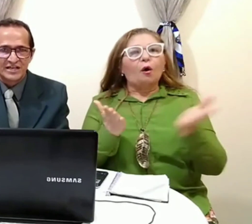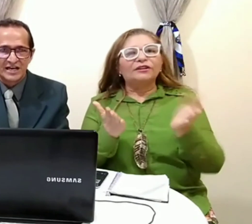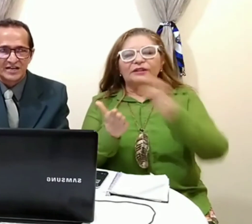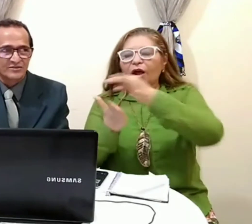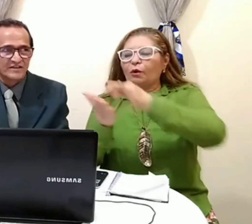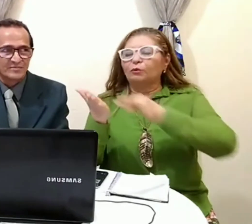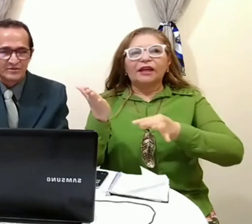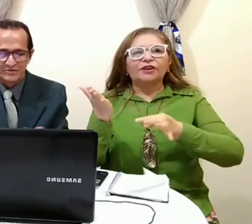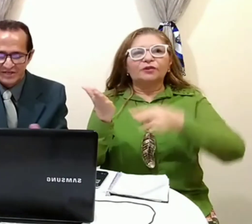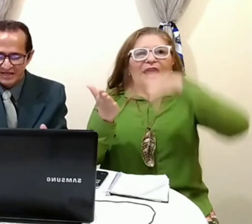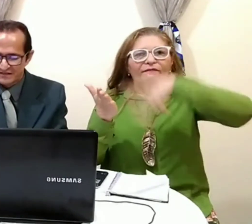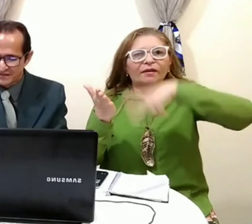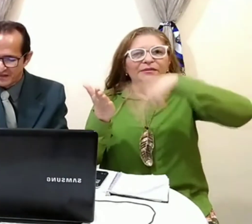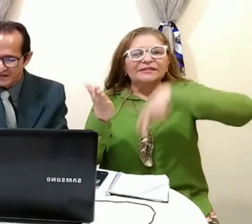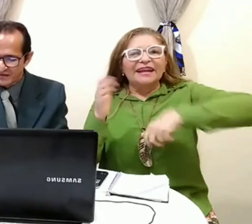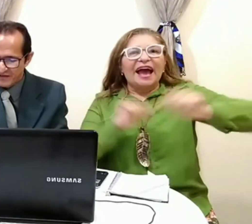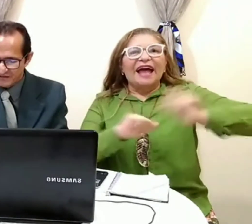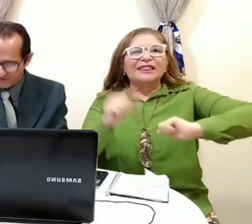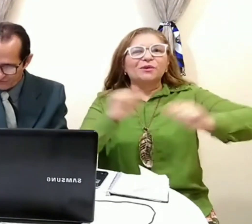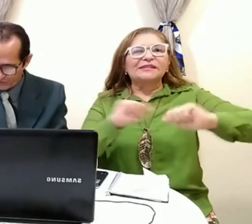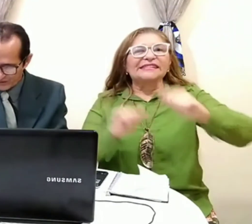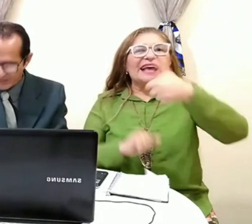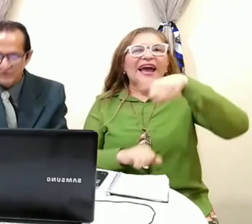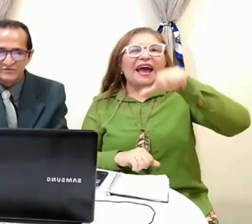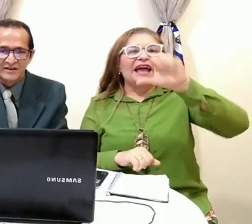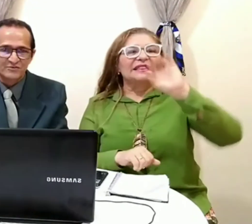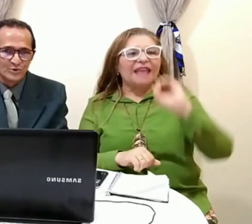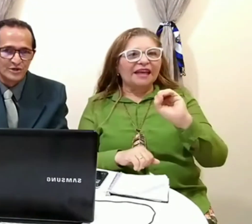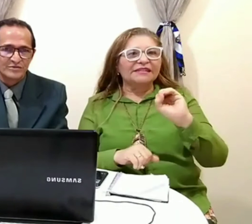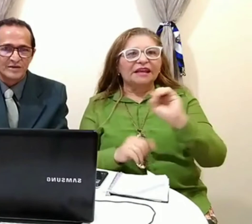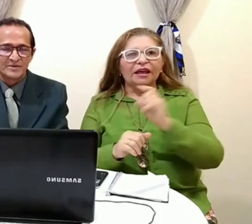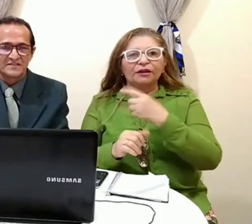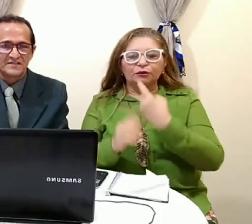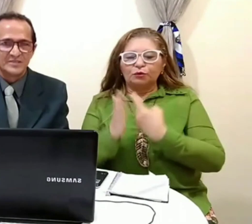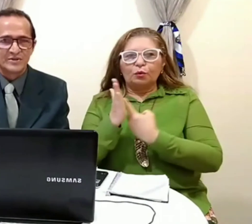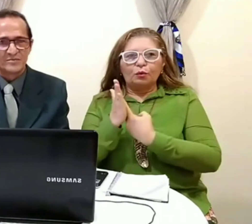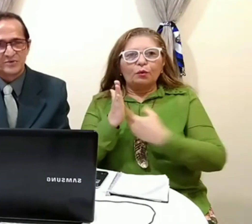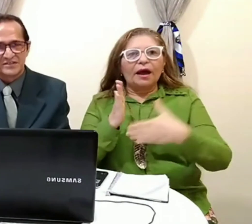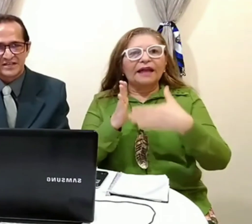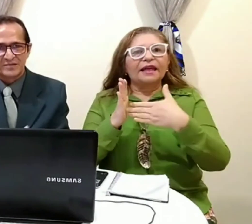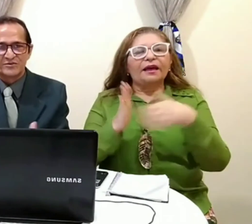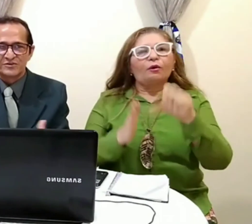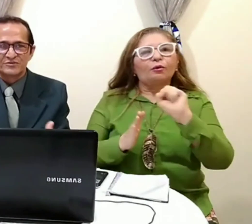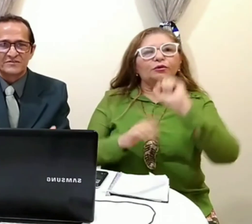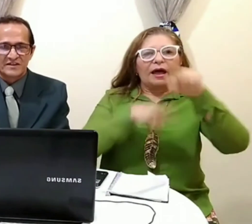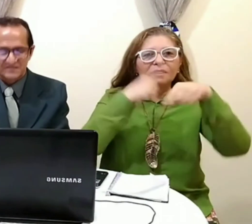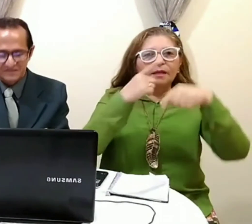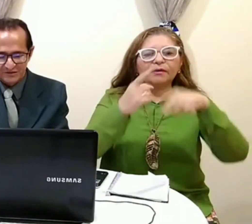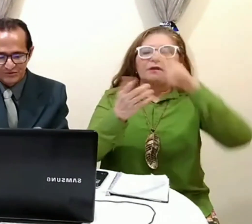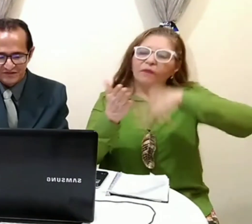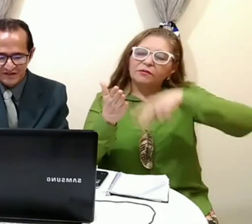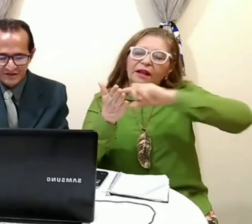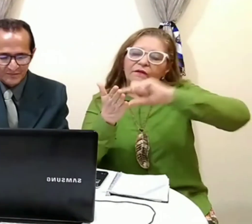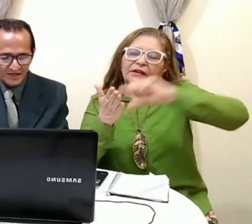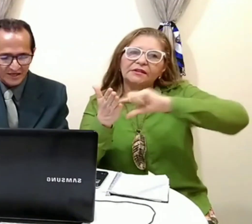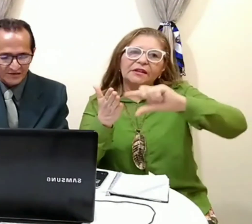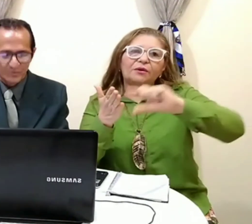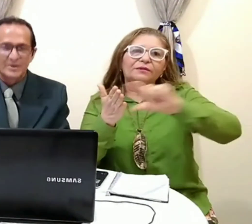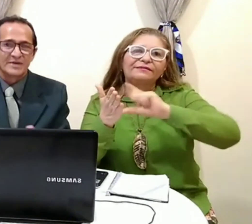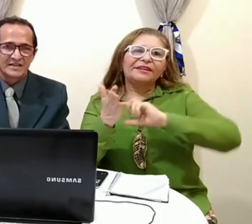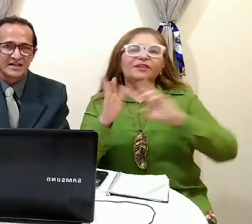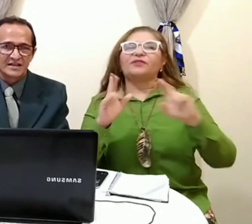é Atos capítulo 10, versos 1 até o verso 8 a princípio, depois leremos outros versículos